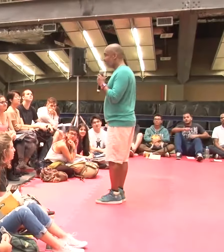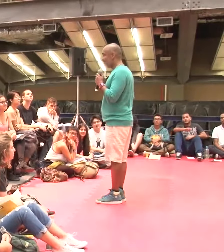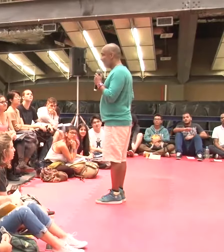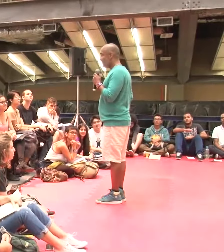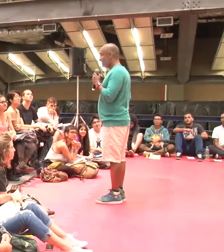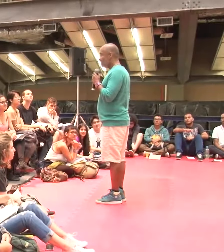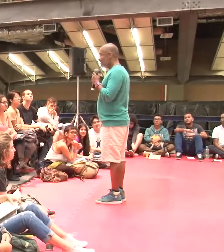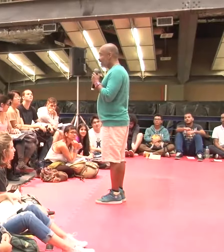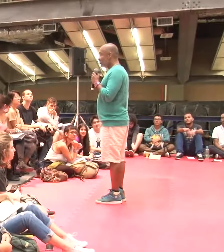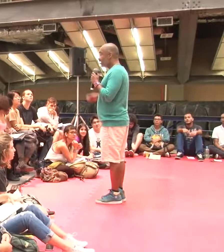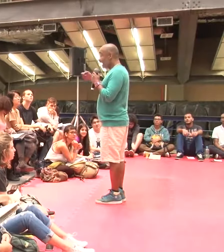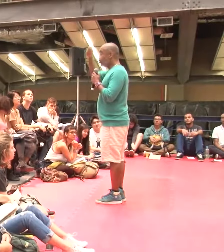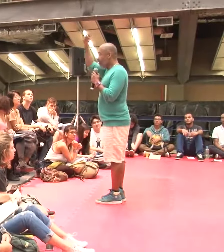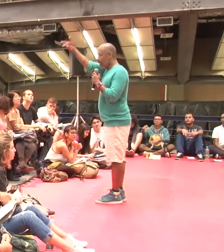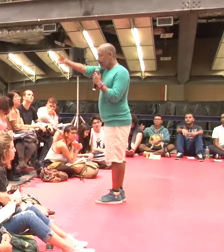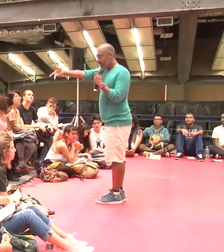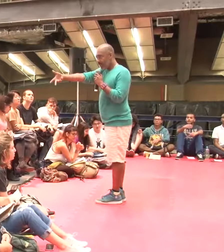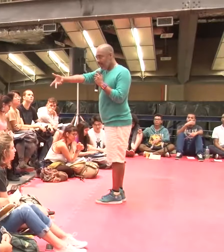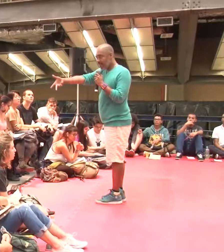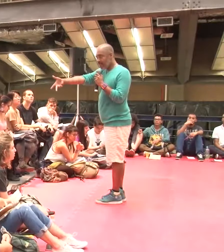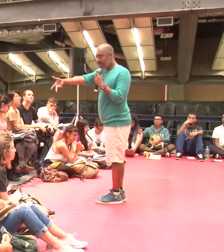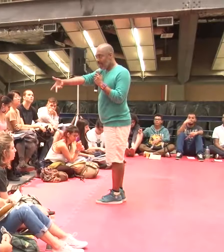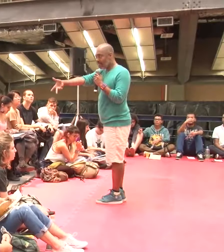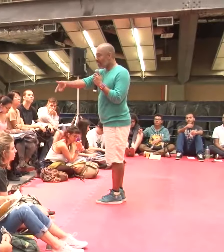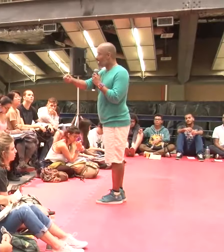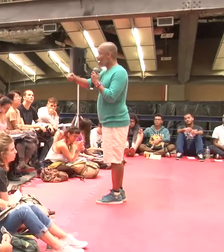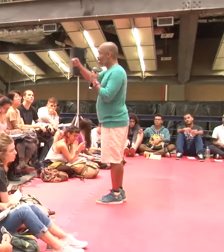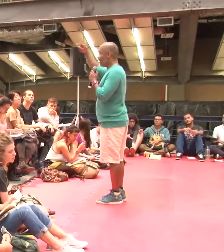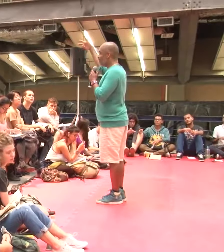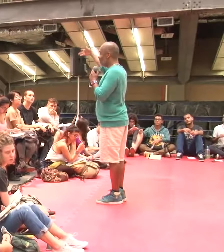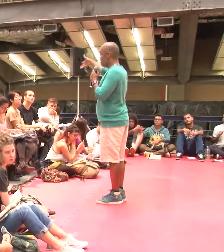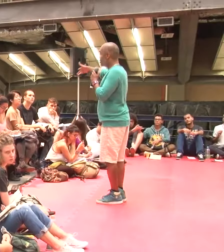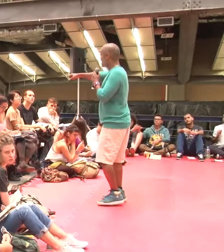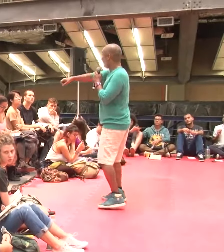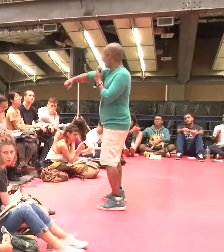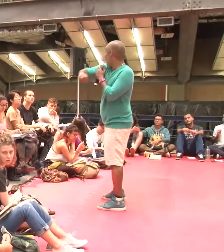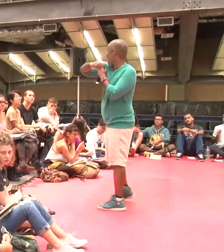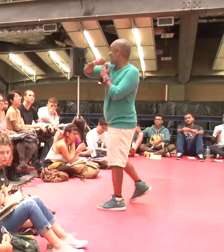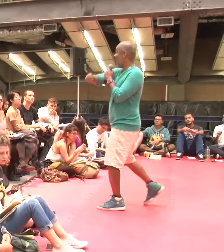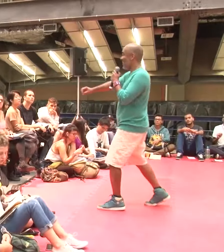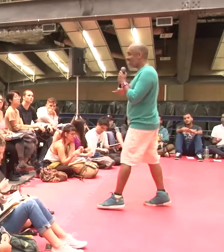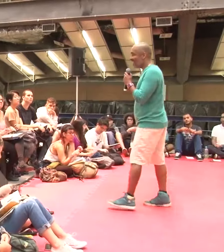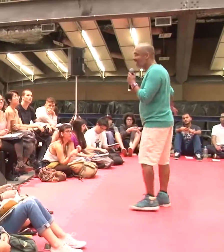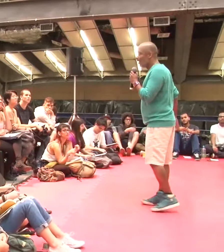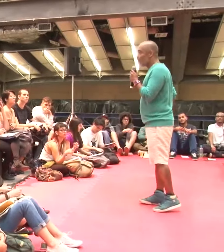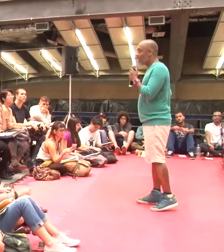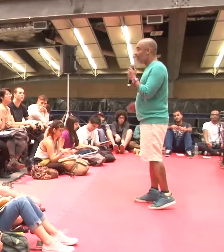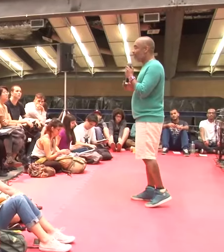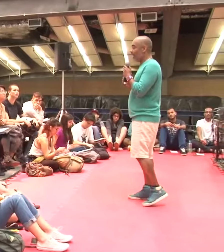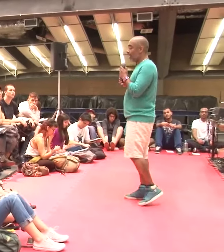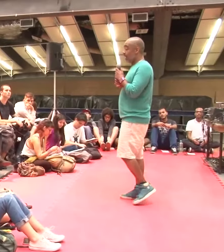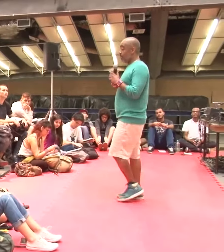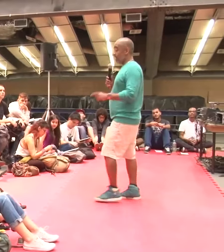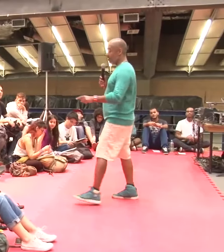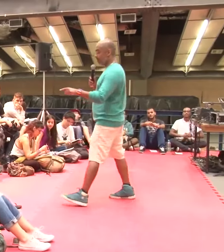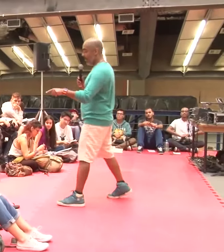Vazio. De tanto ler romance romântico, ela acaba arrumando um amante e aquilo vai ser a desgraça toda. Por